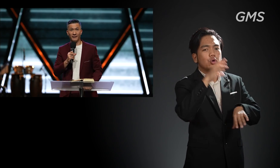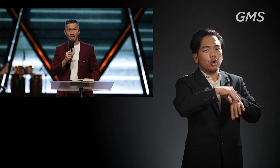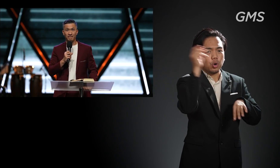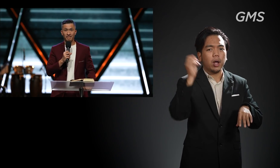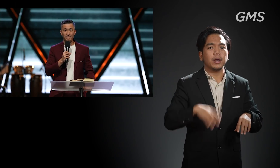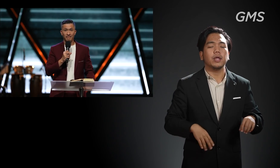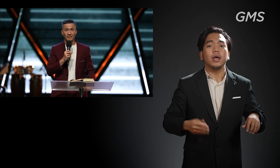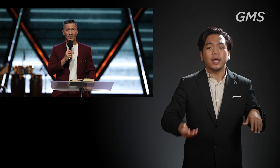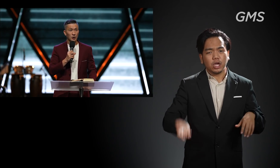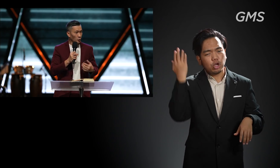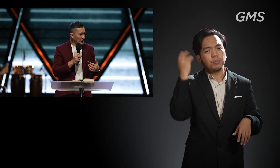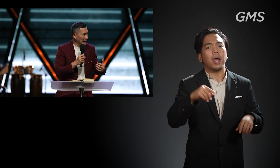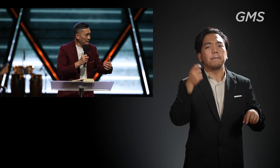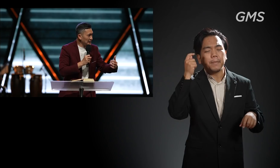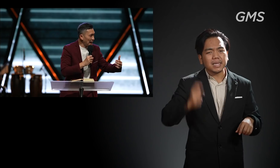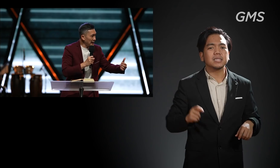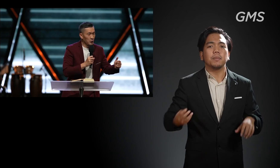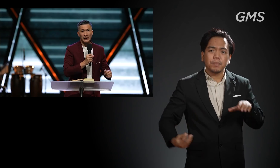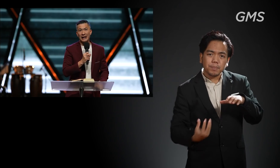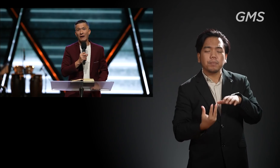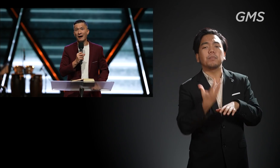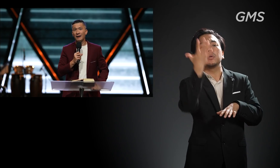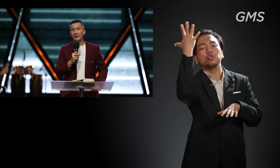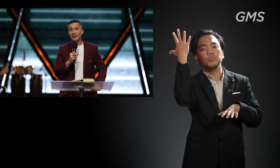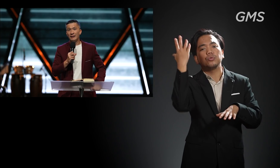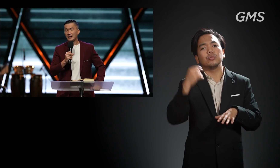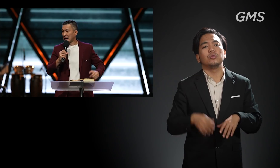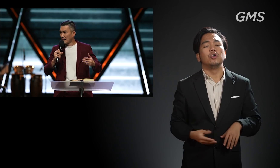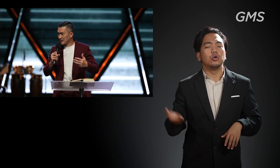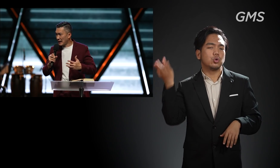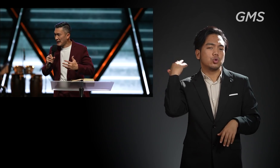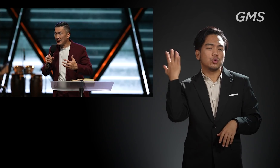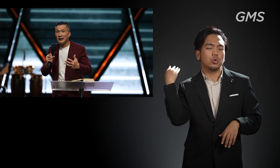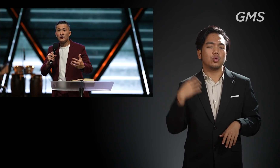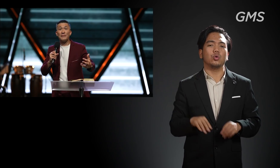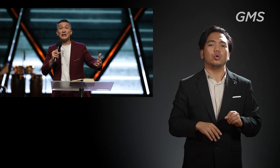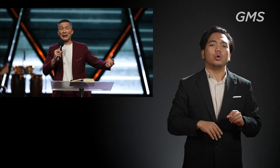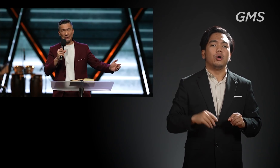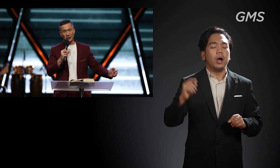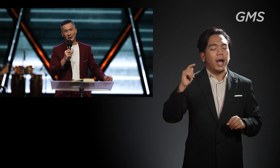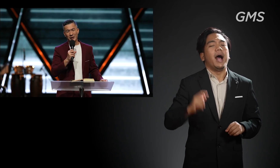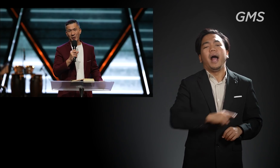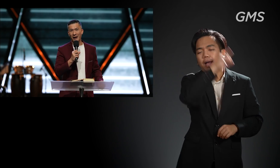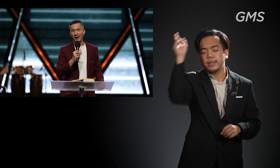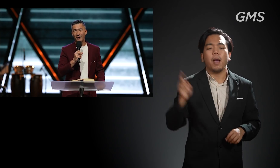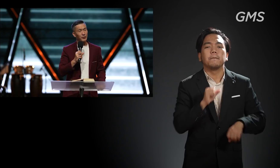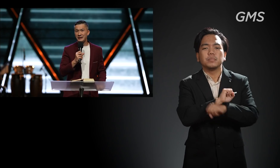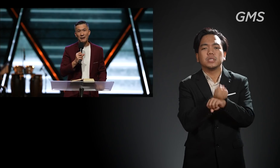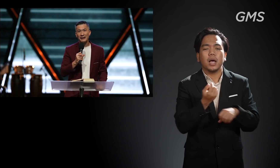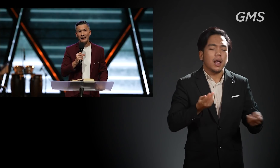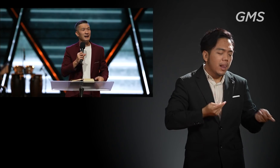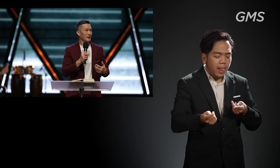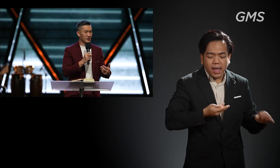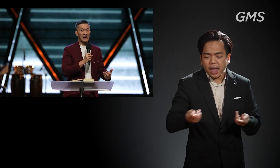bertambah. Dulu dia hanya bisa layani 2-3 orang. Sekarang bisa layani, suka menjadi berkat buat ratusan orang. Bukan